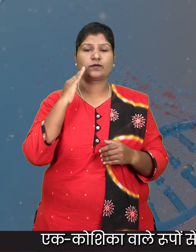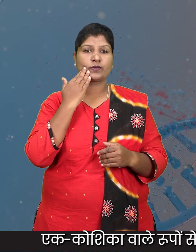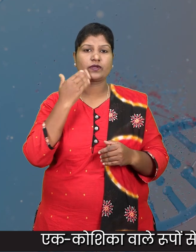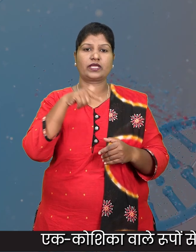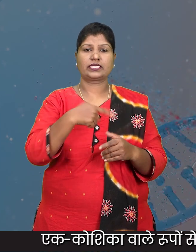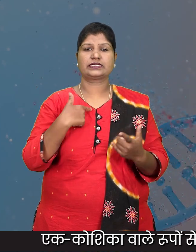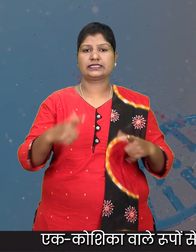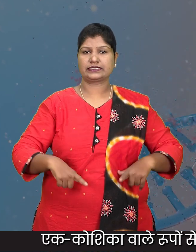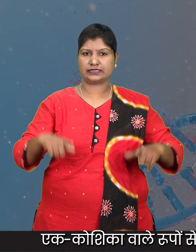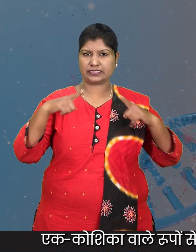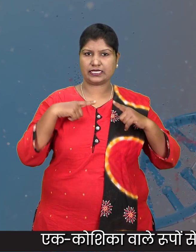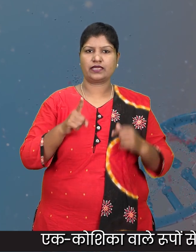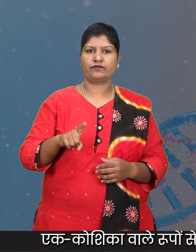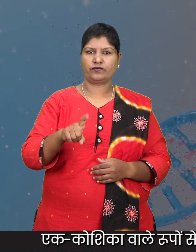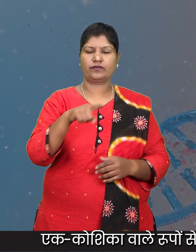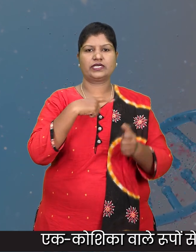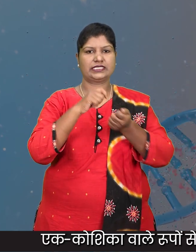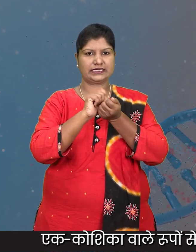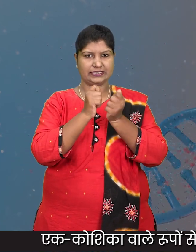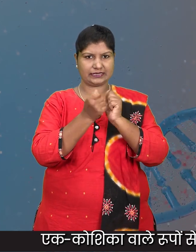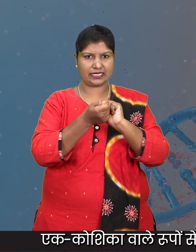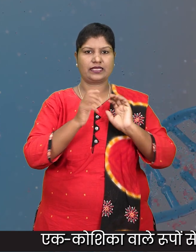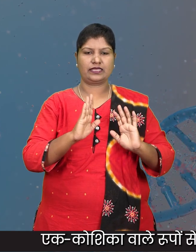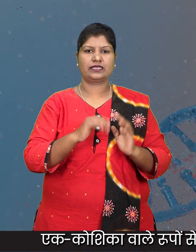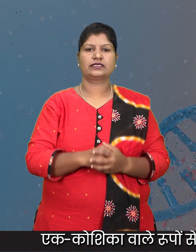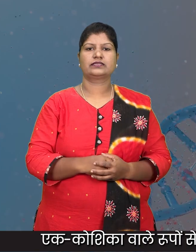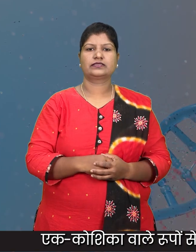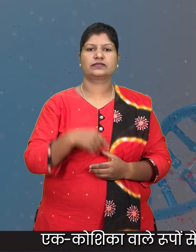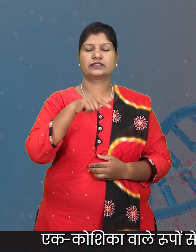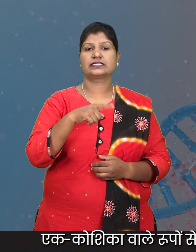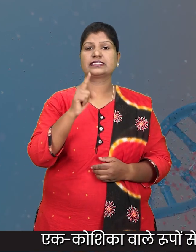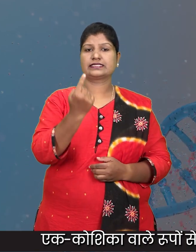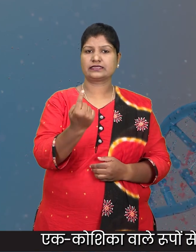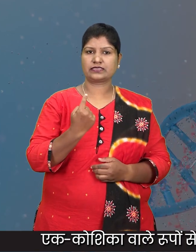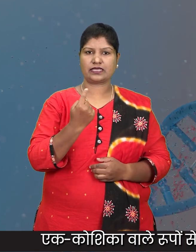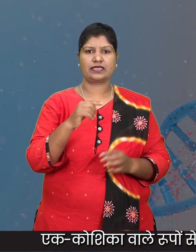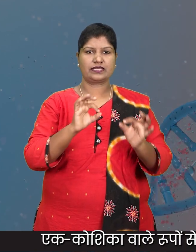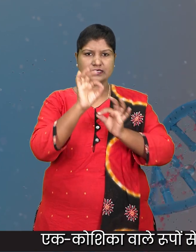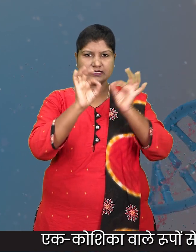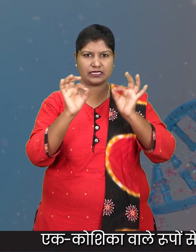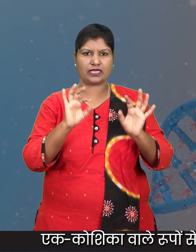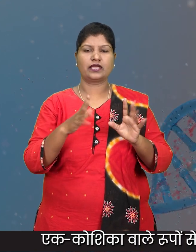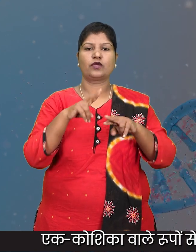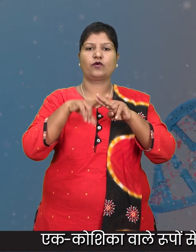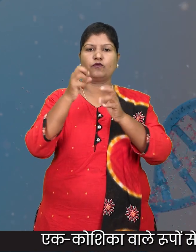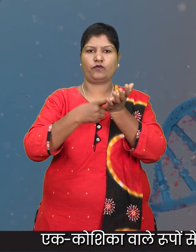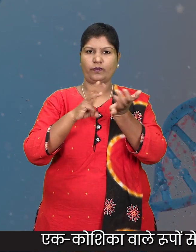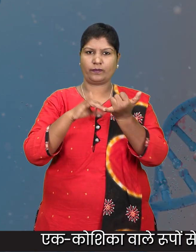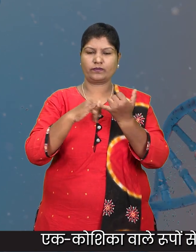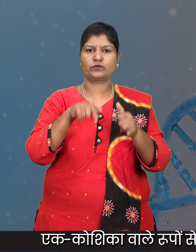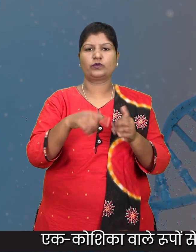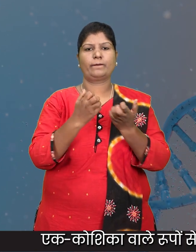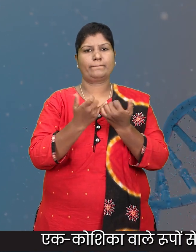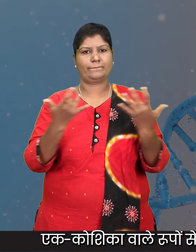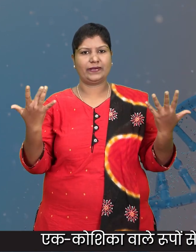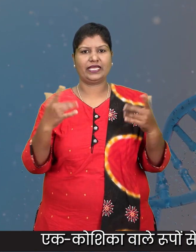जीव एक कोशिका वाले रूपों से बहुकोशिका वाले जीवन रूपों में परिवर्तित हुए।